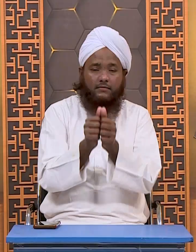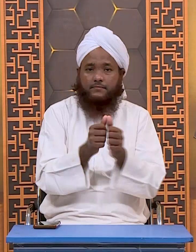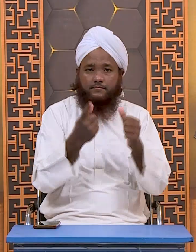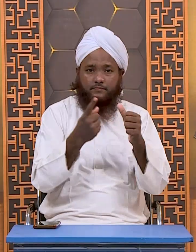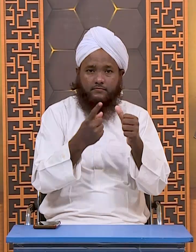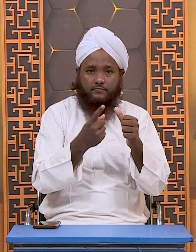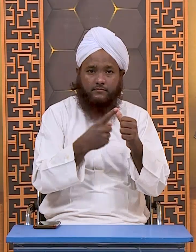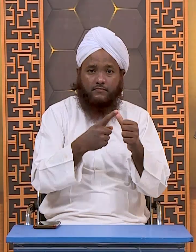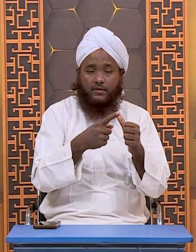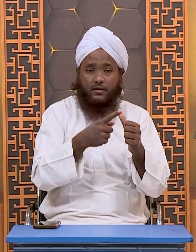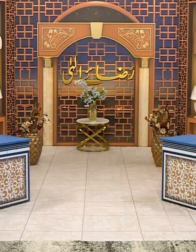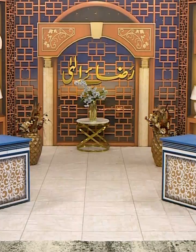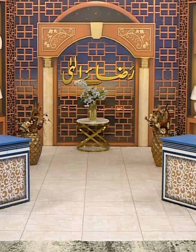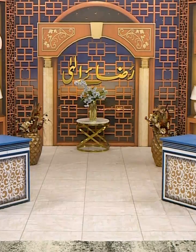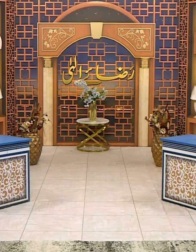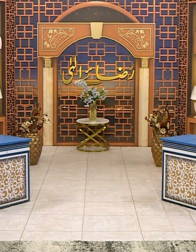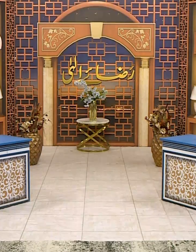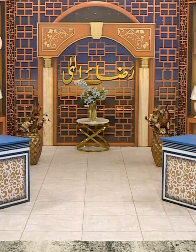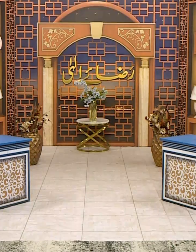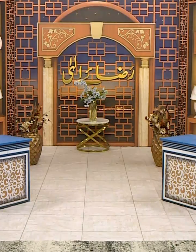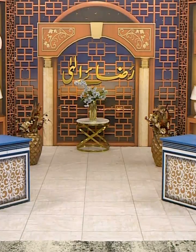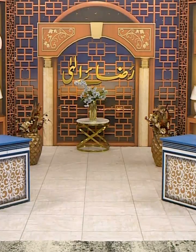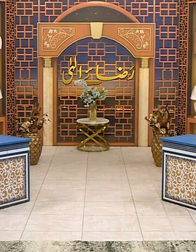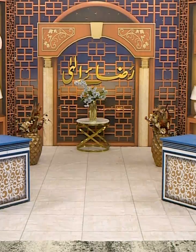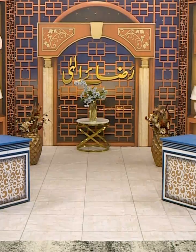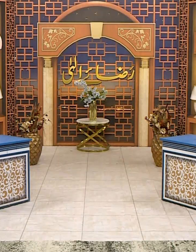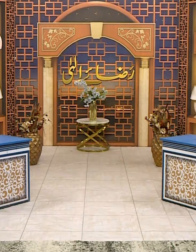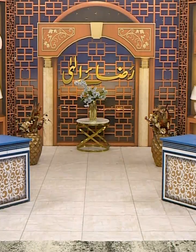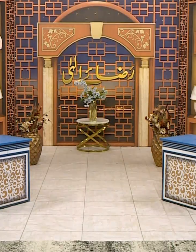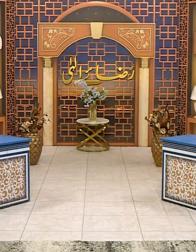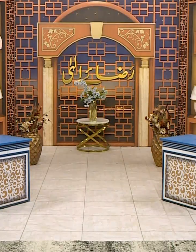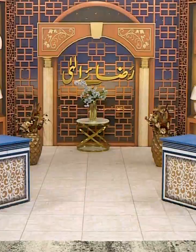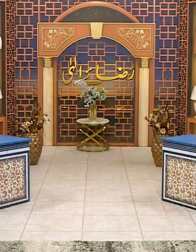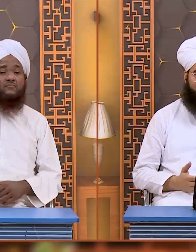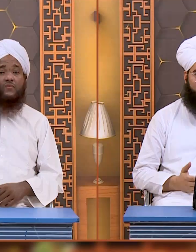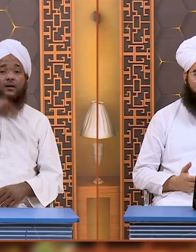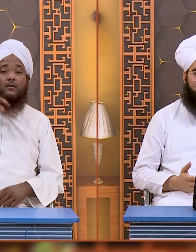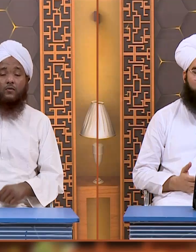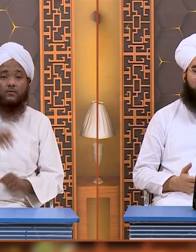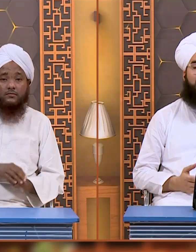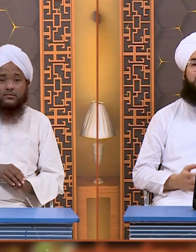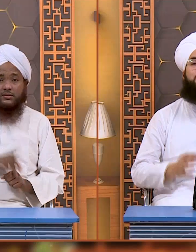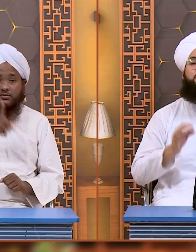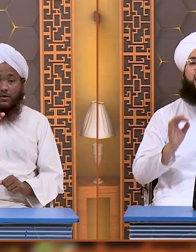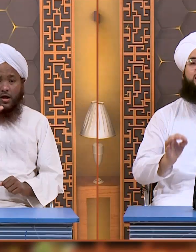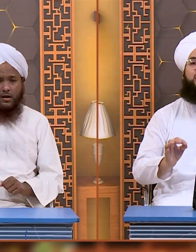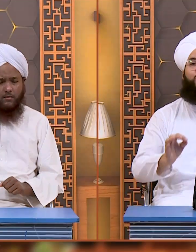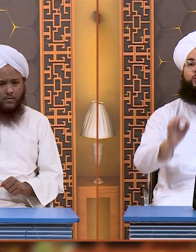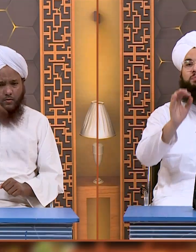عنہ فرماتے ہیں ایمان کی سربلندی، یعنی ایمان کی سربلندی کیا ہے؟ فرمایا اللہ پاک کے حکم پر